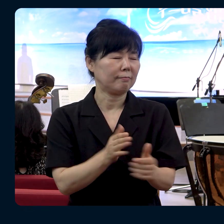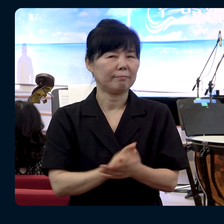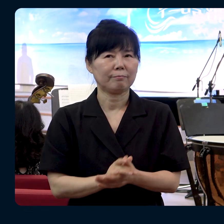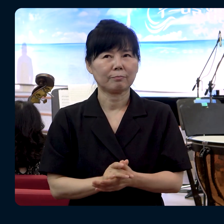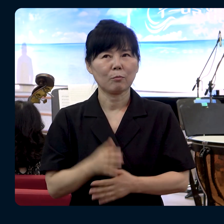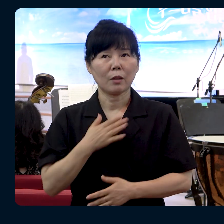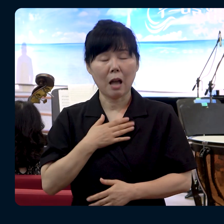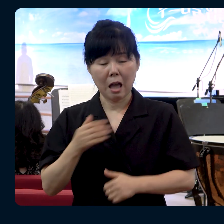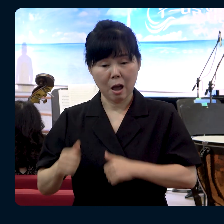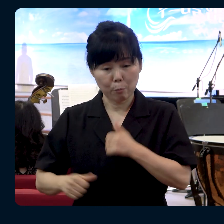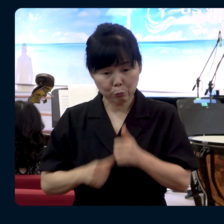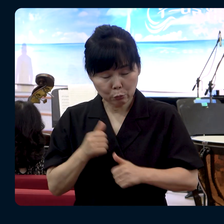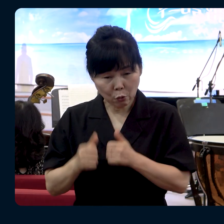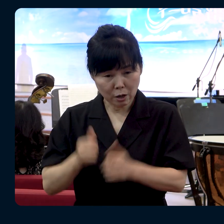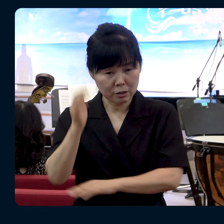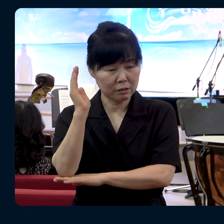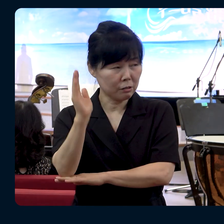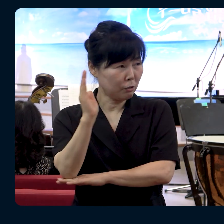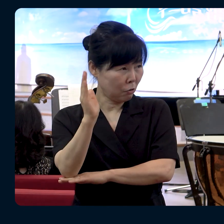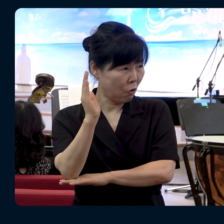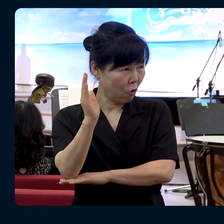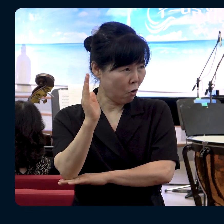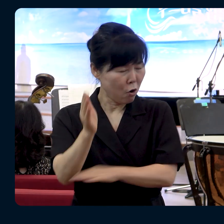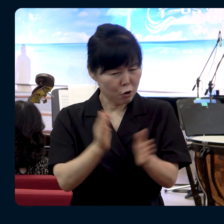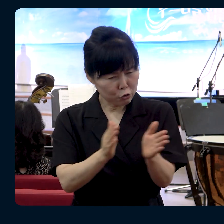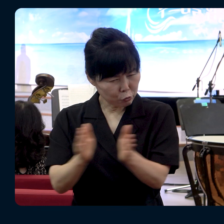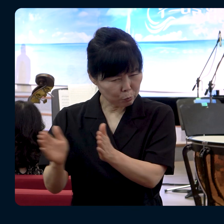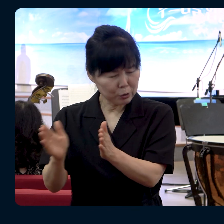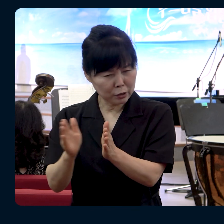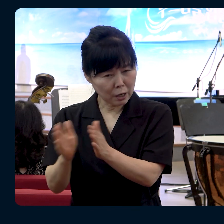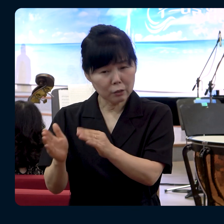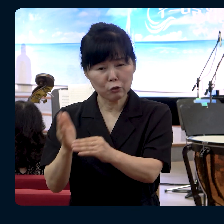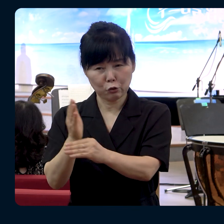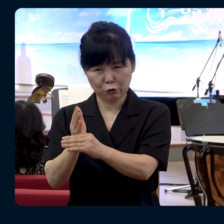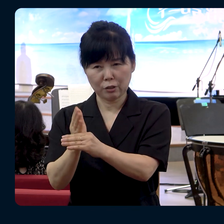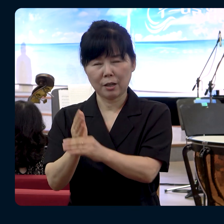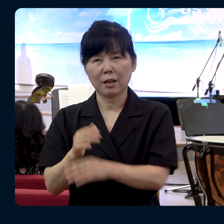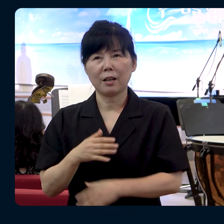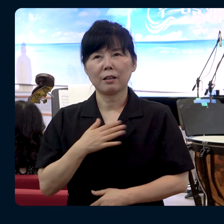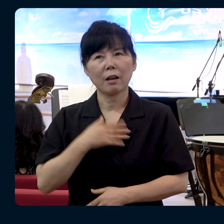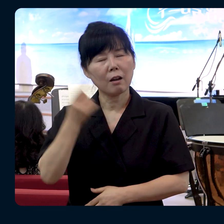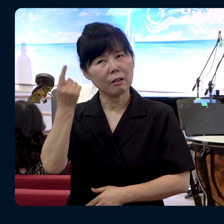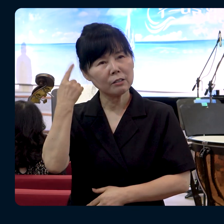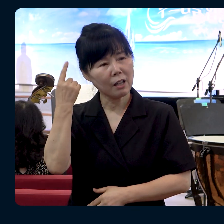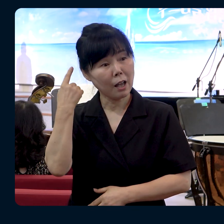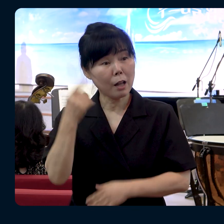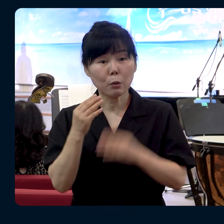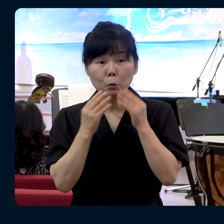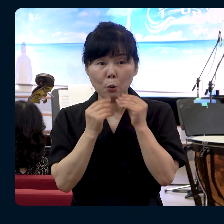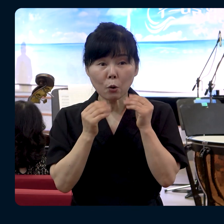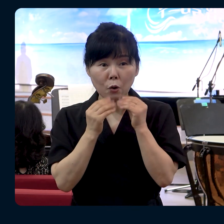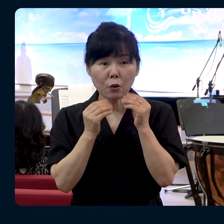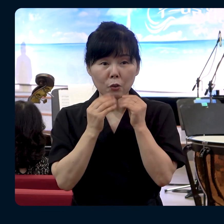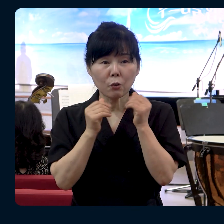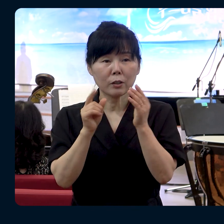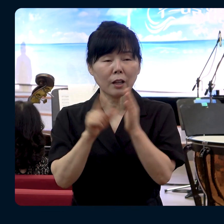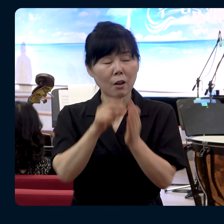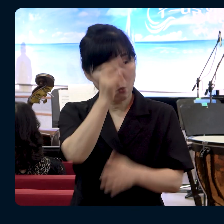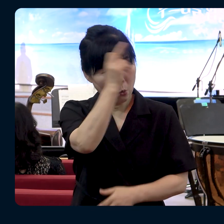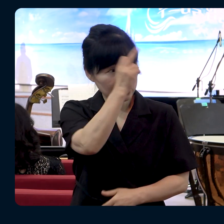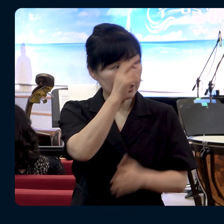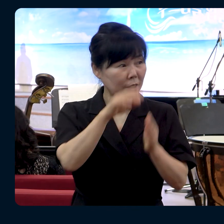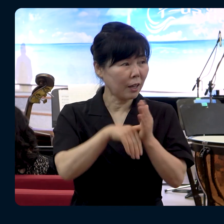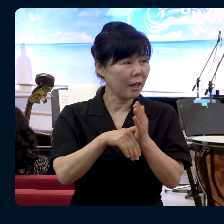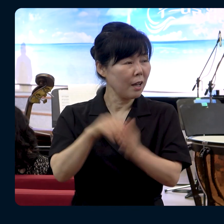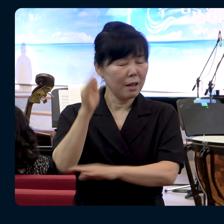저는 이 분노에 대해서 이렇게 설교를 준비하면서, 어제가 토요일이었죠. 어제 토요일 오전에 이